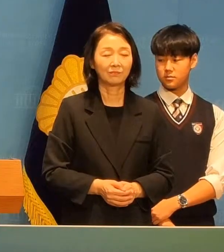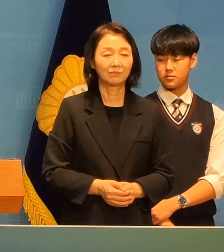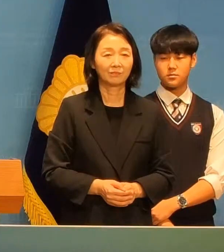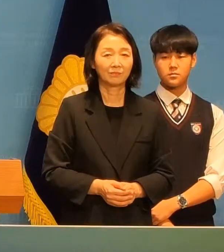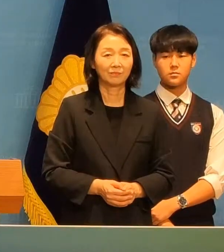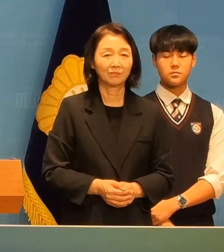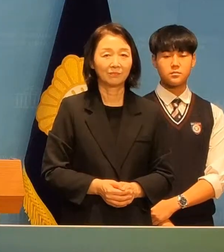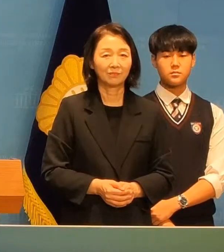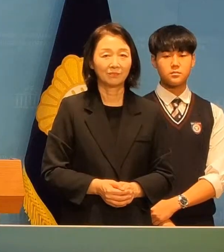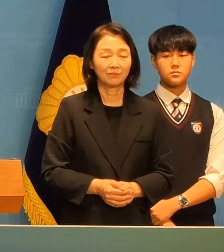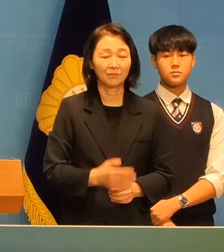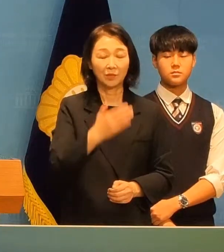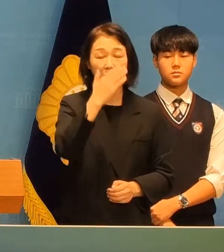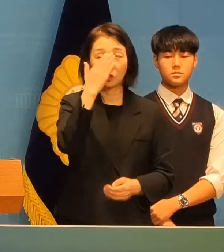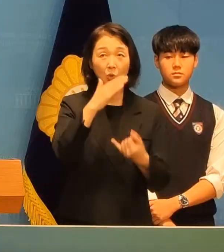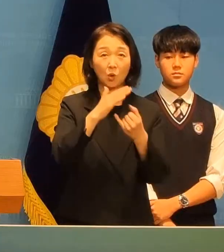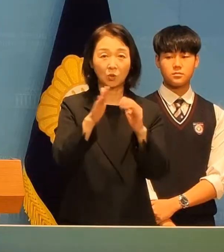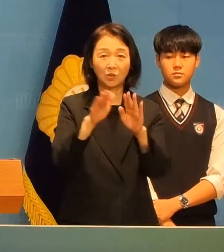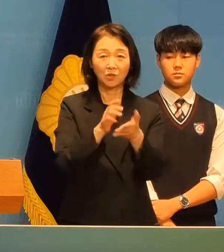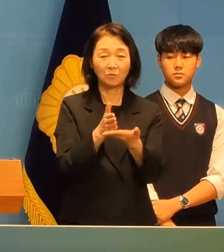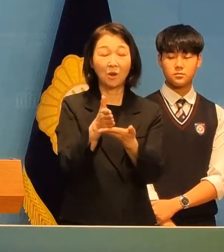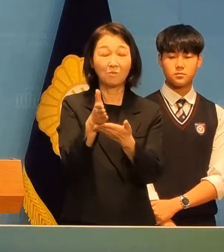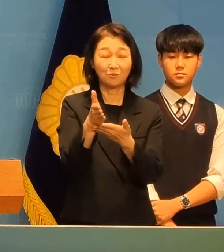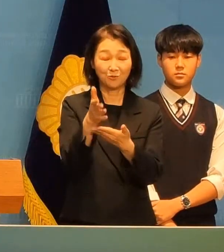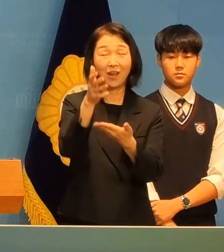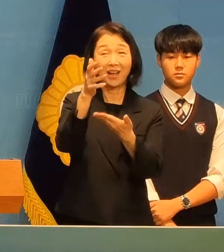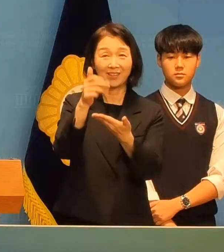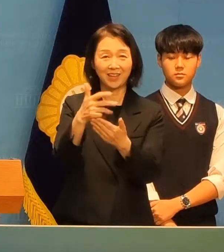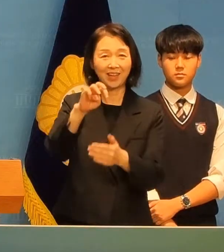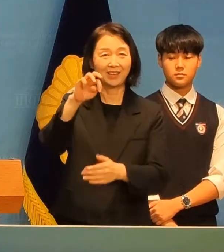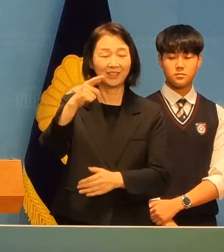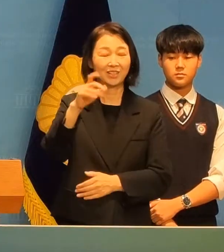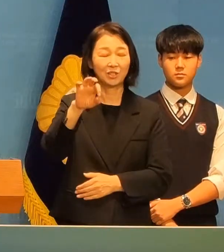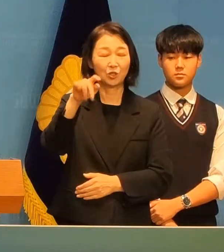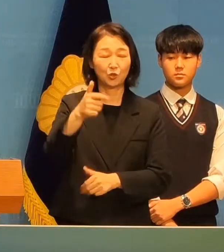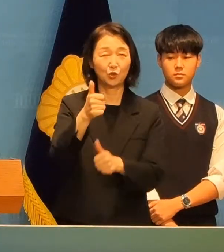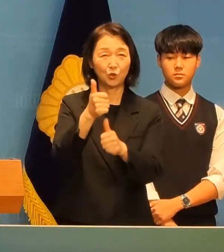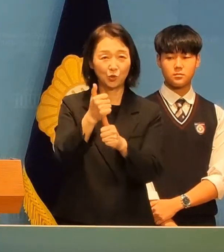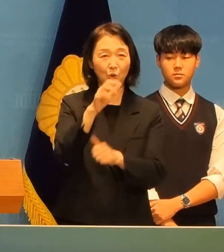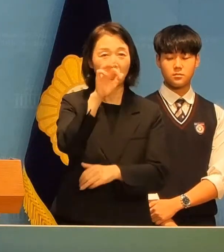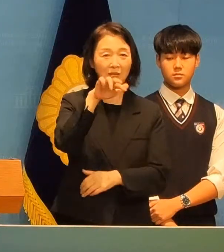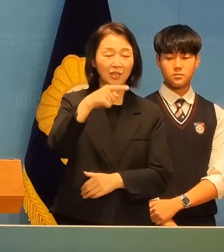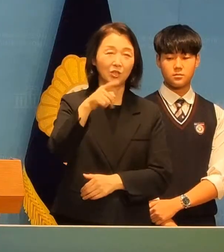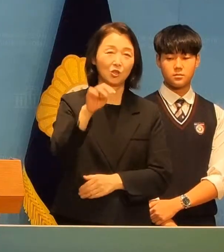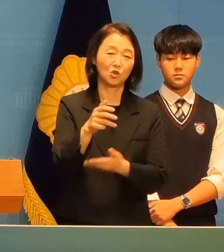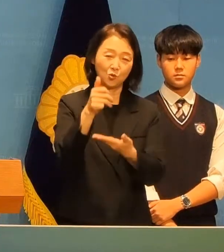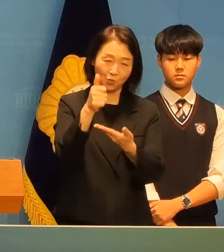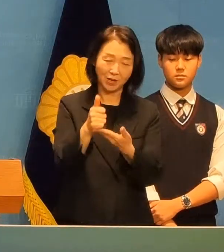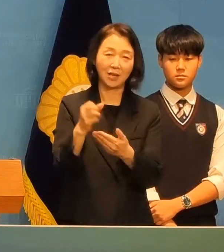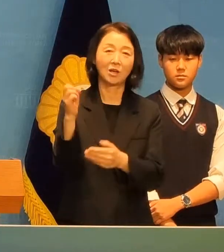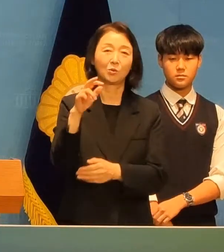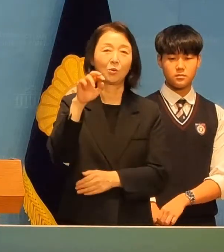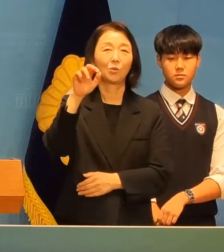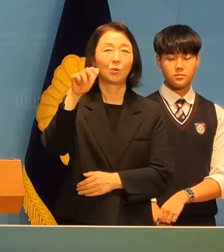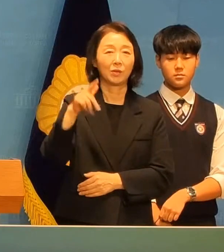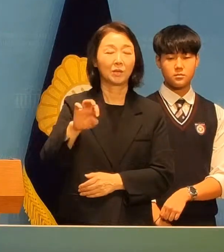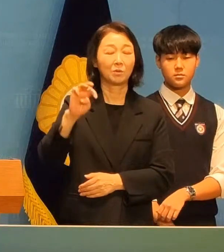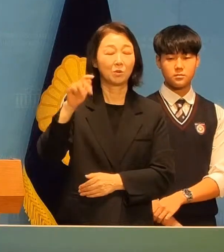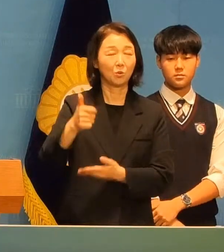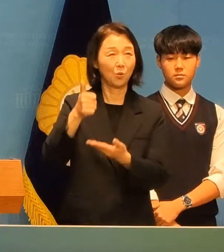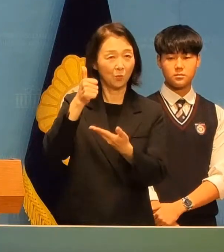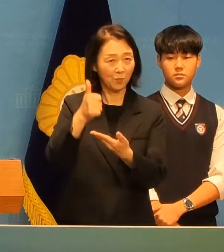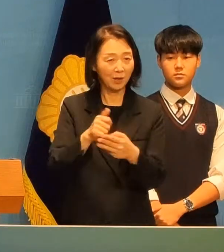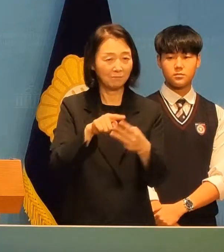네, 다음으로 청소년 특별분과의 최재혁 분과장, 신승호 수석 부분과장, 이승유 부분과장, 김극동 진예지